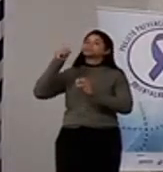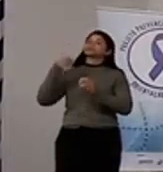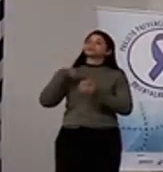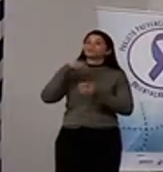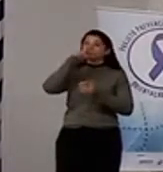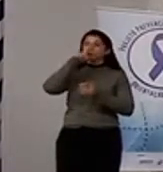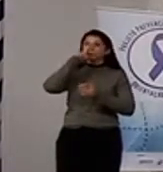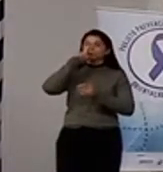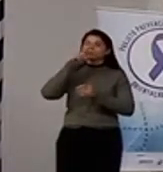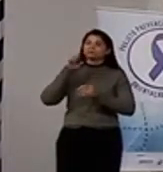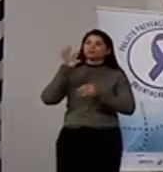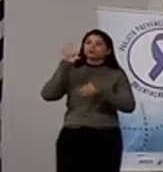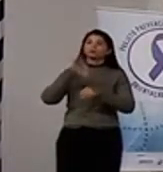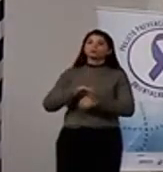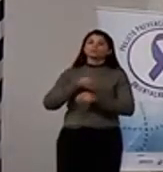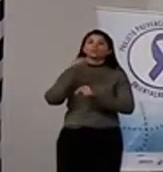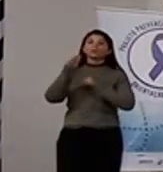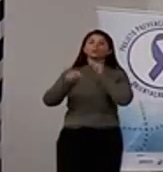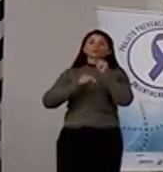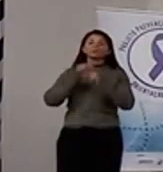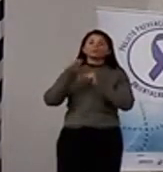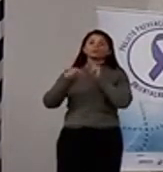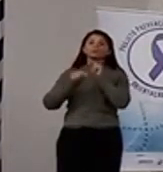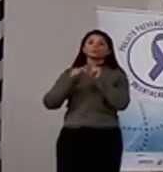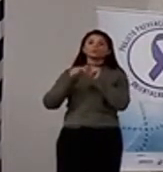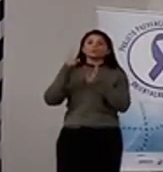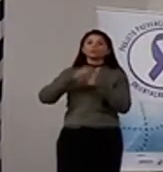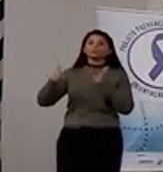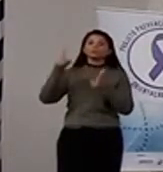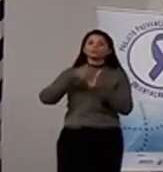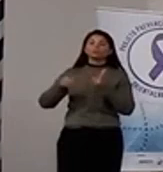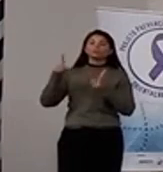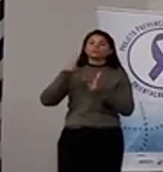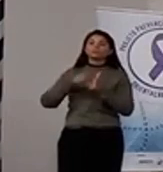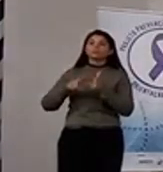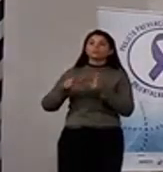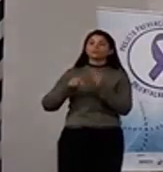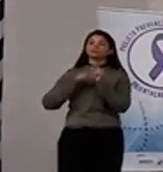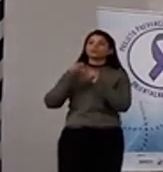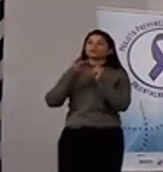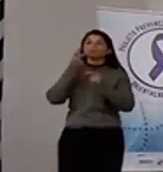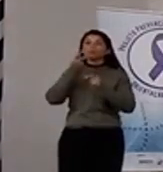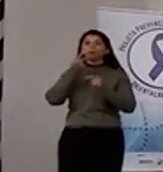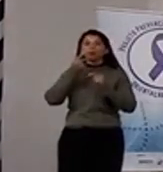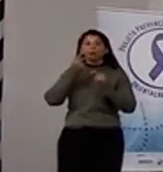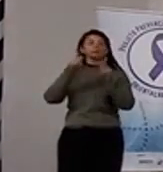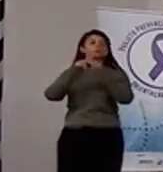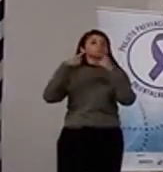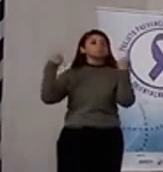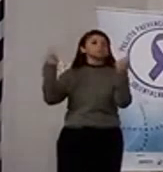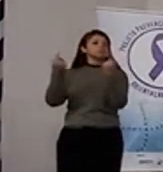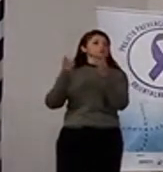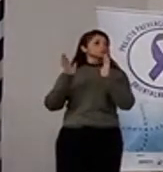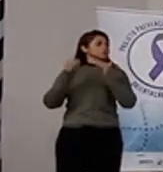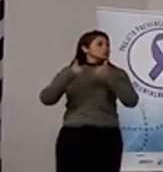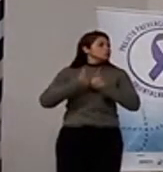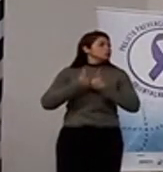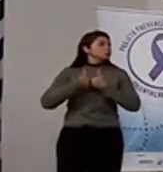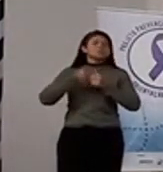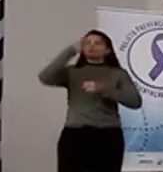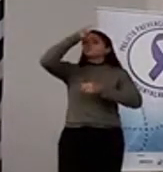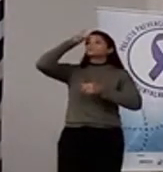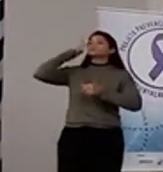eu acho que eu tenho muita preocupação, eu acho que até já vem um tema para uma próxima aula, é falar sobre a genética do autismo. Que as pessoas não têm